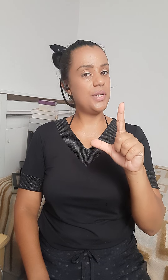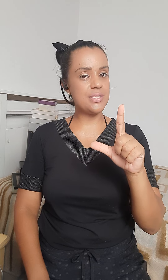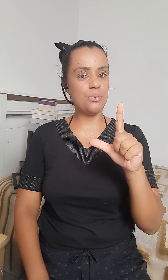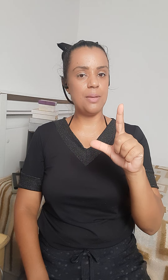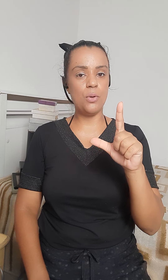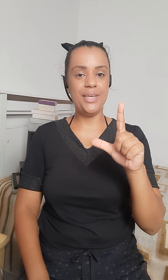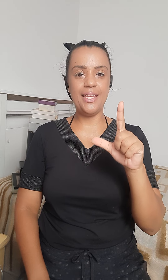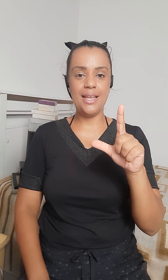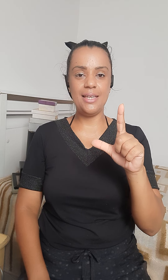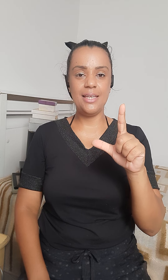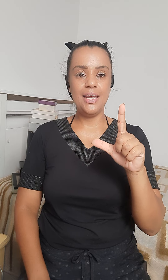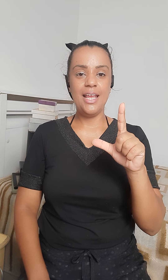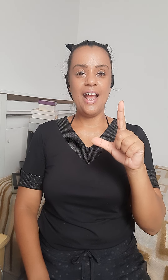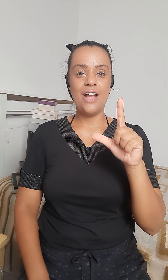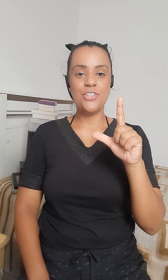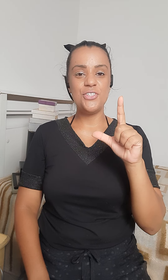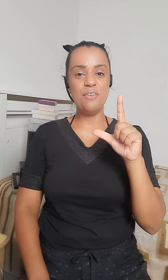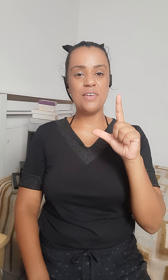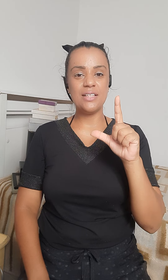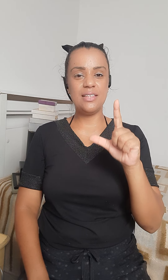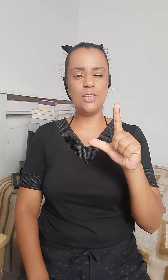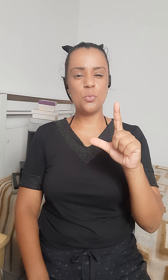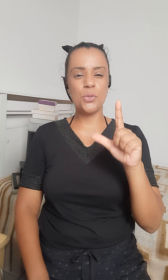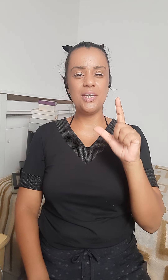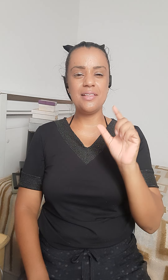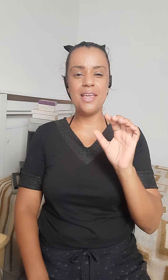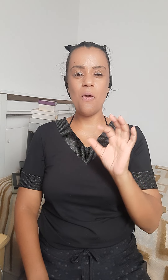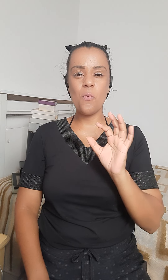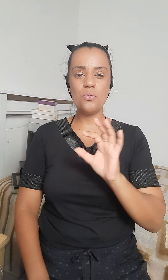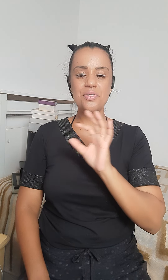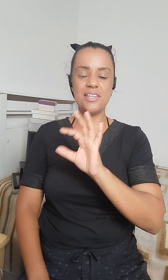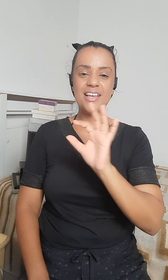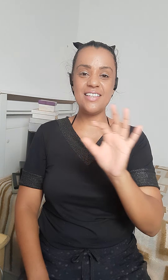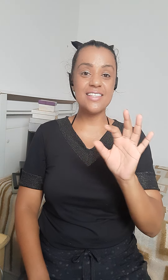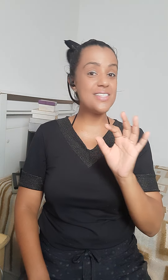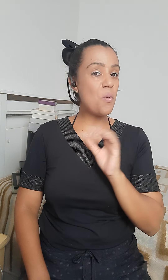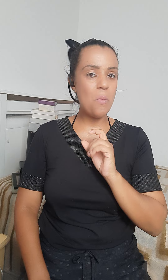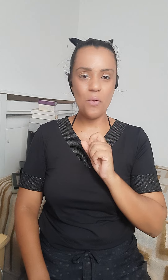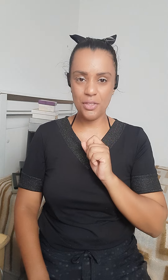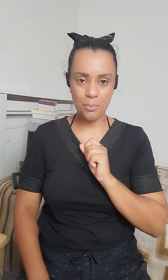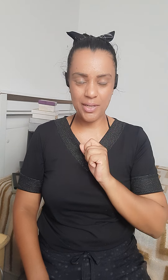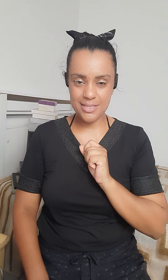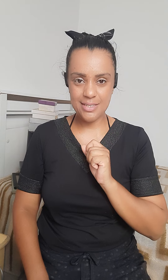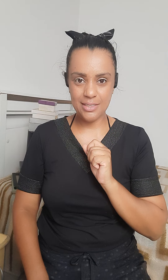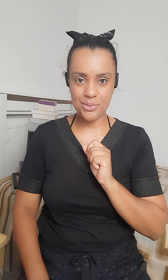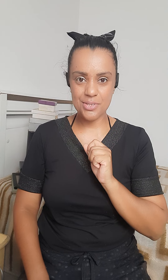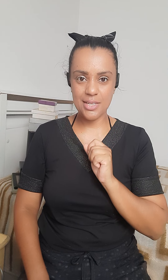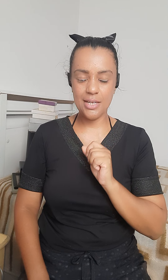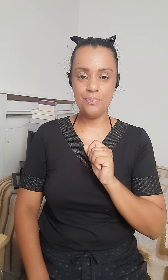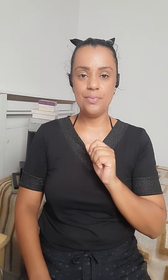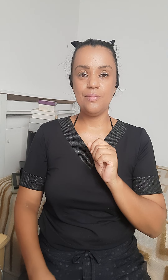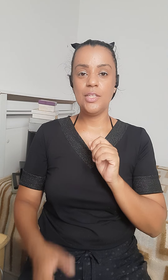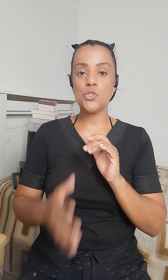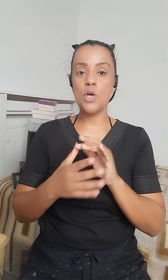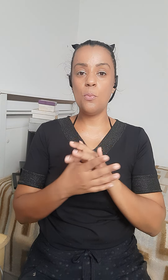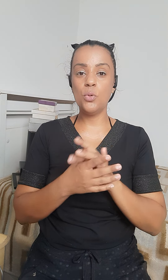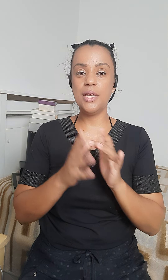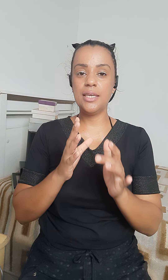configuração da mão em L, a gente tem que ficar atento porque tem alguns sinais que são muito parecidos, tá? Só muda aqui